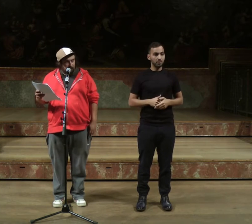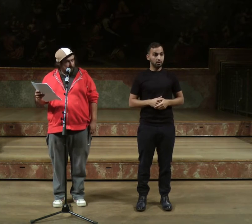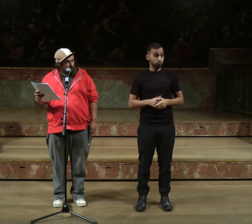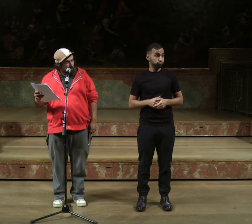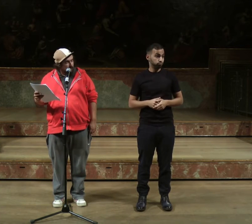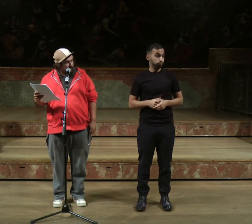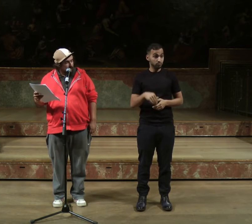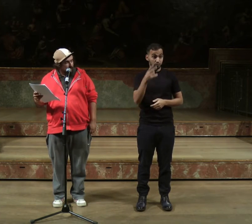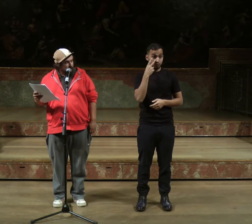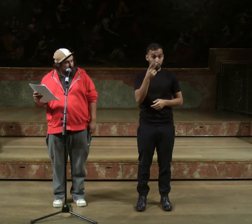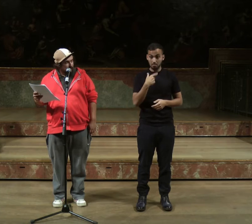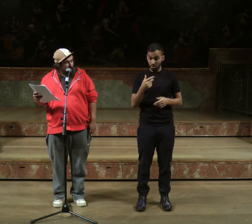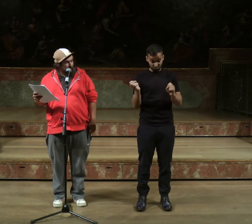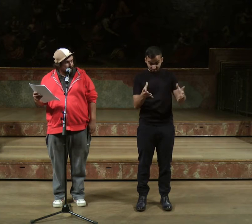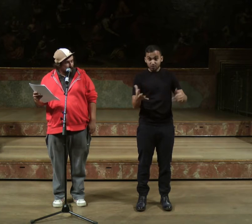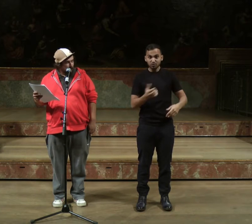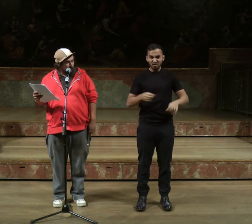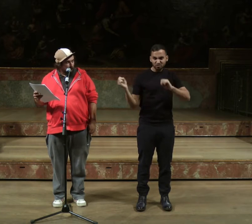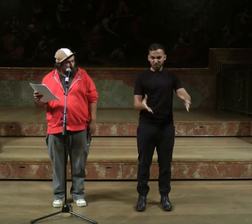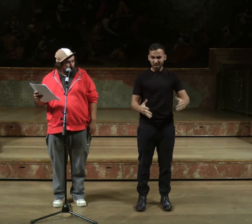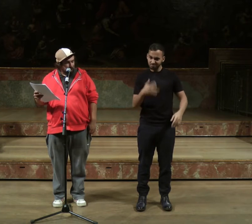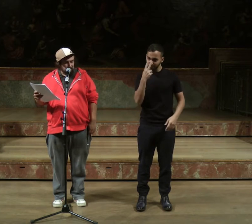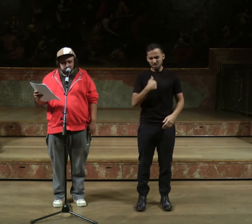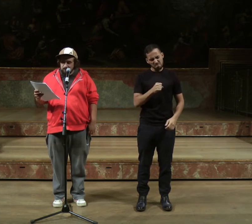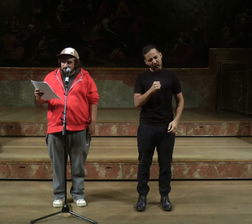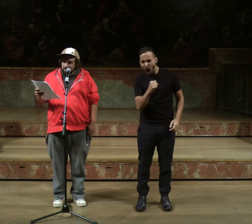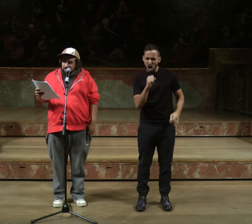Ja, jetzt schauen wir mal, wie flink deine Hände sind.